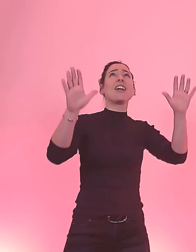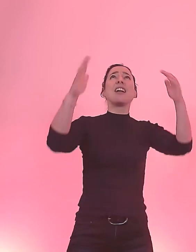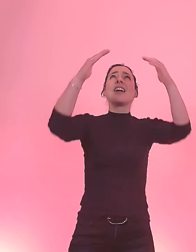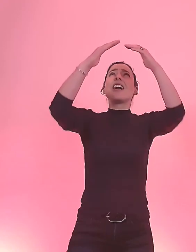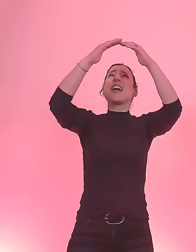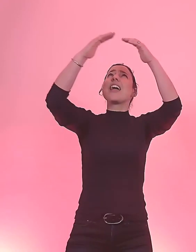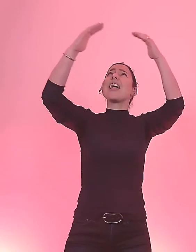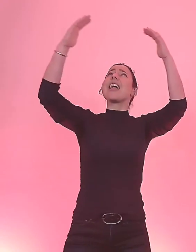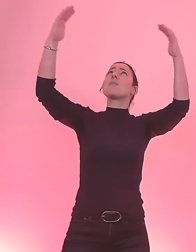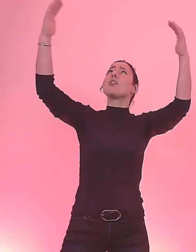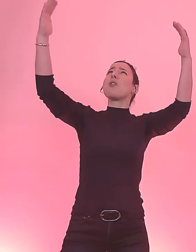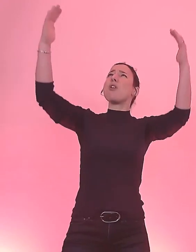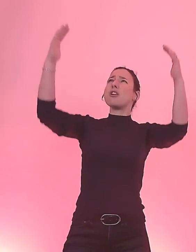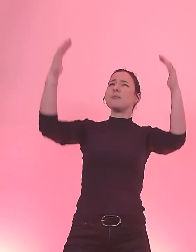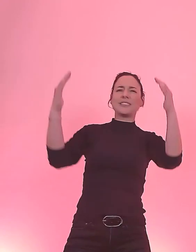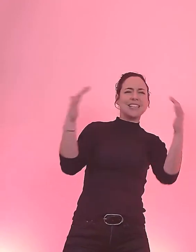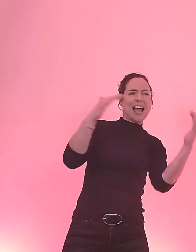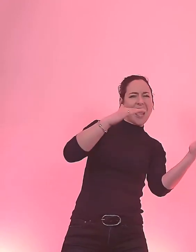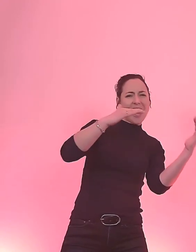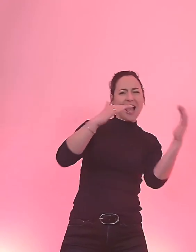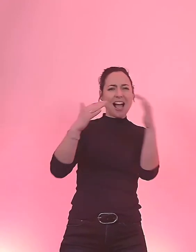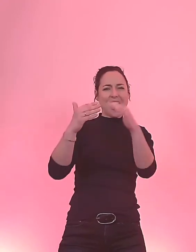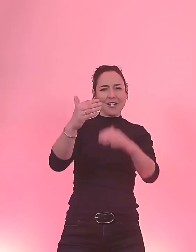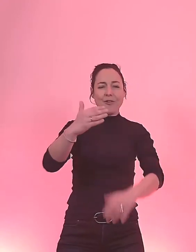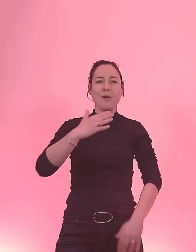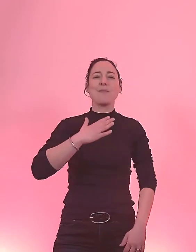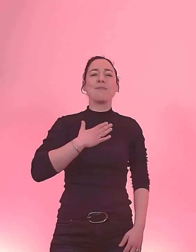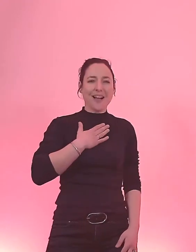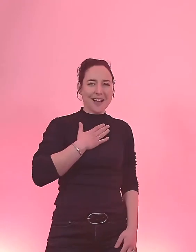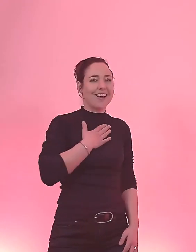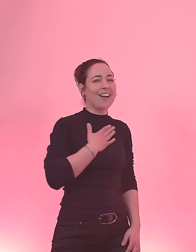en ik als de folie